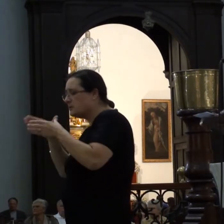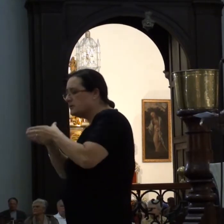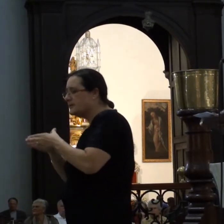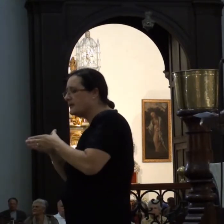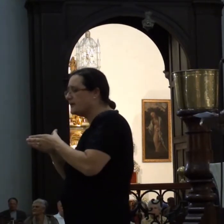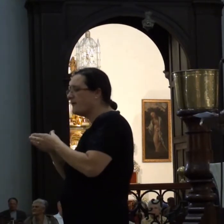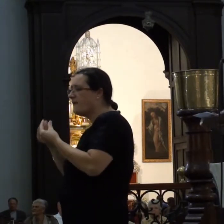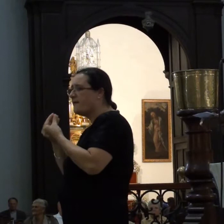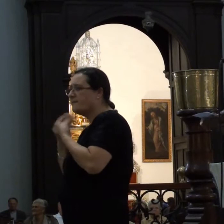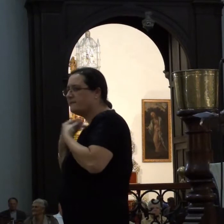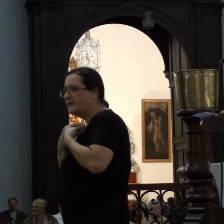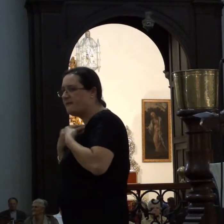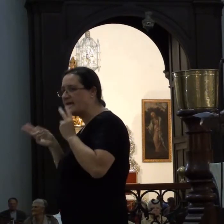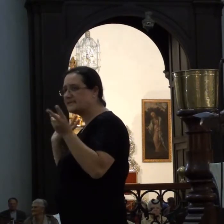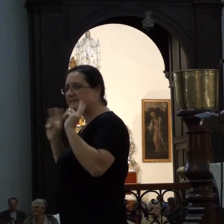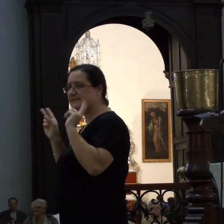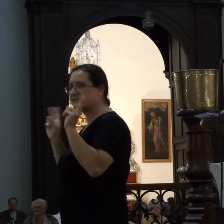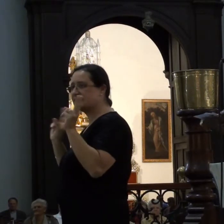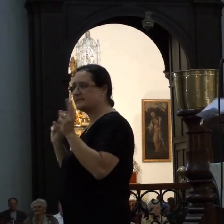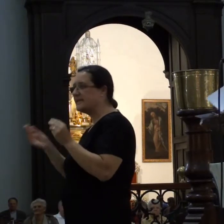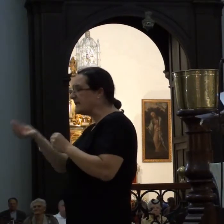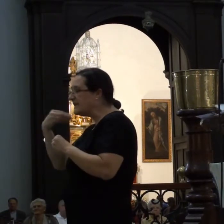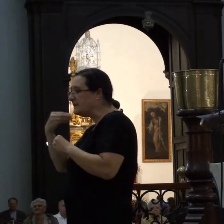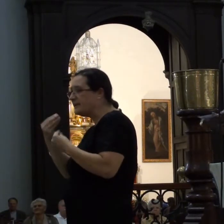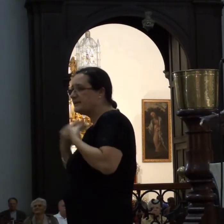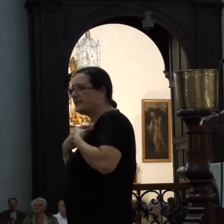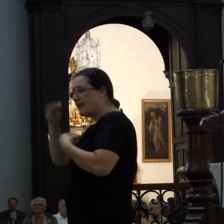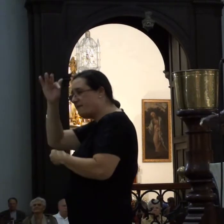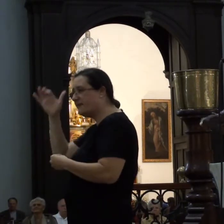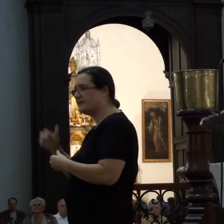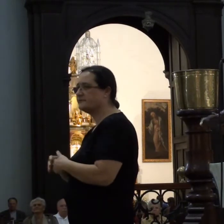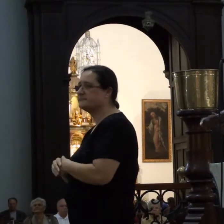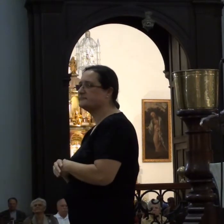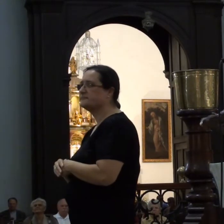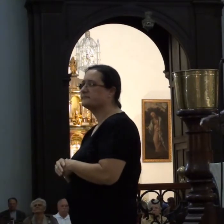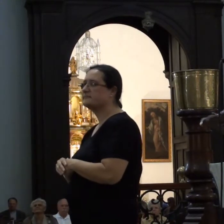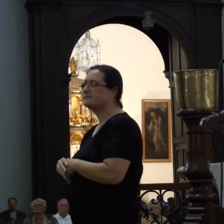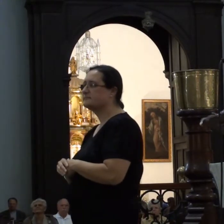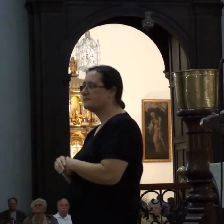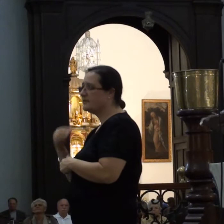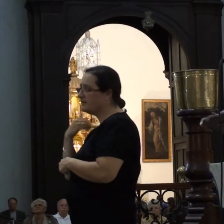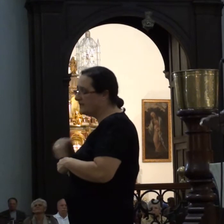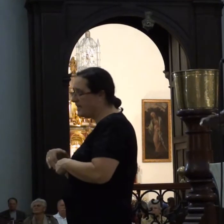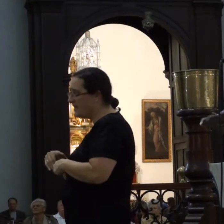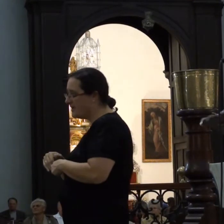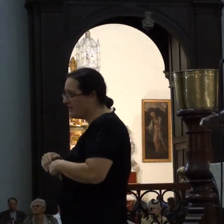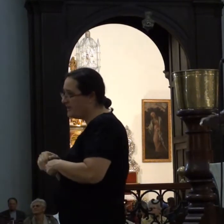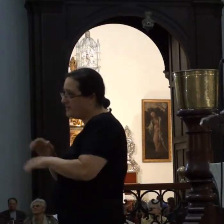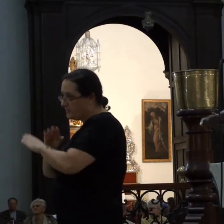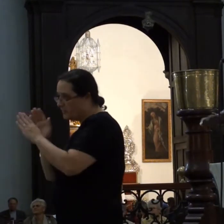vivas nutrientes de referencia voy terminando